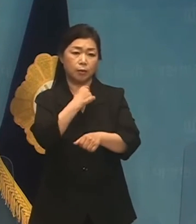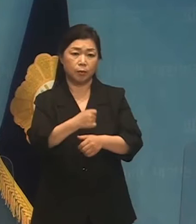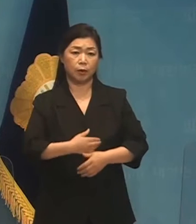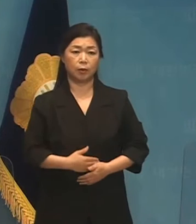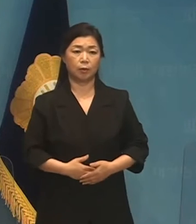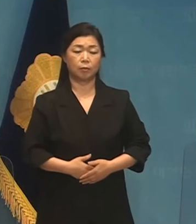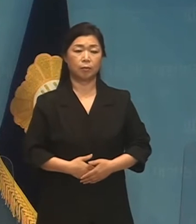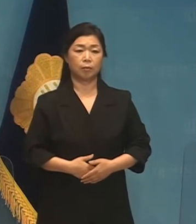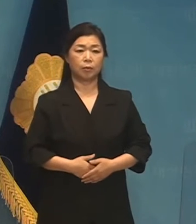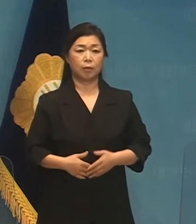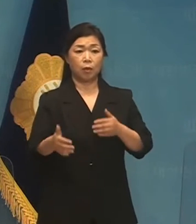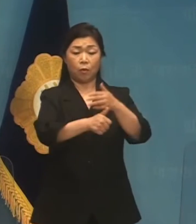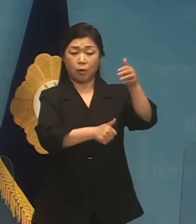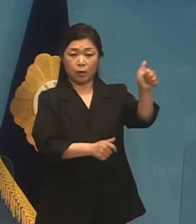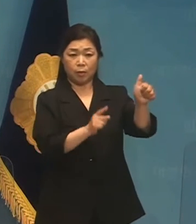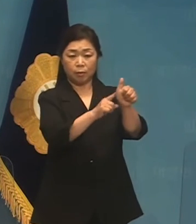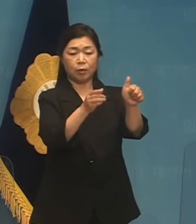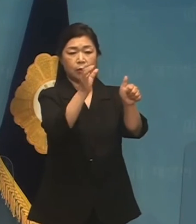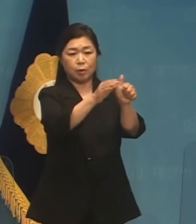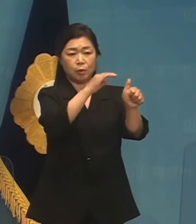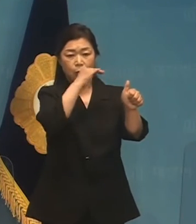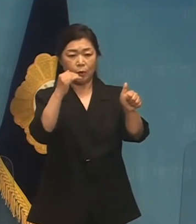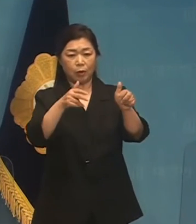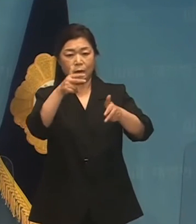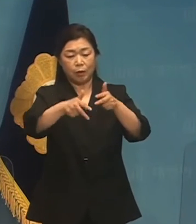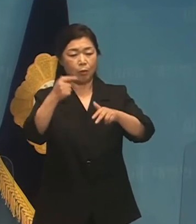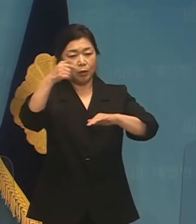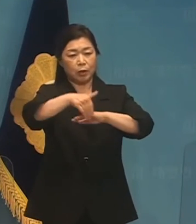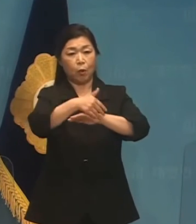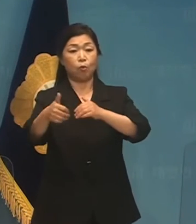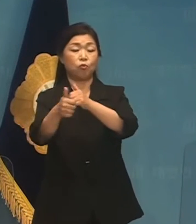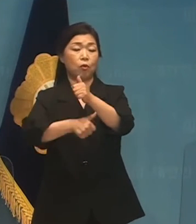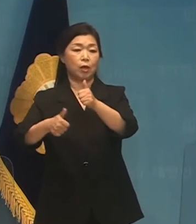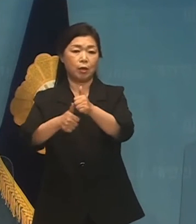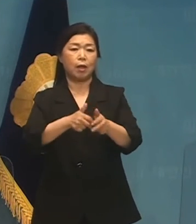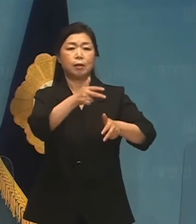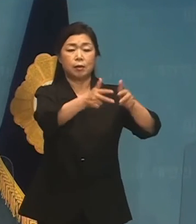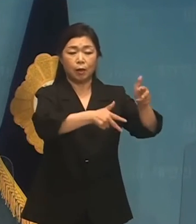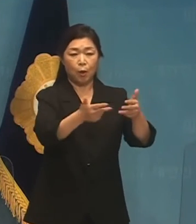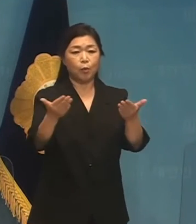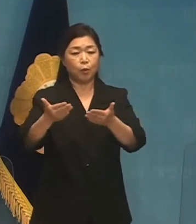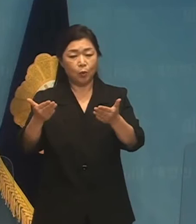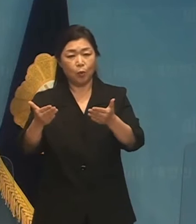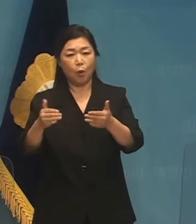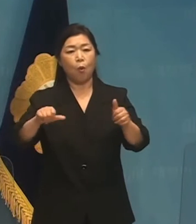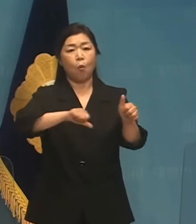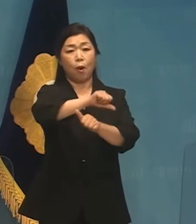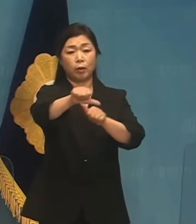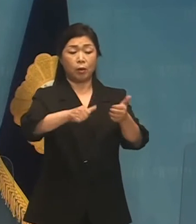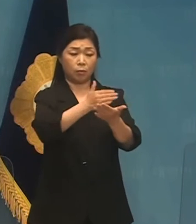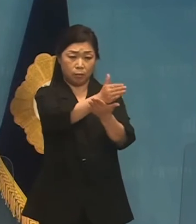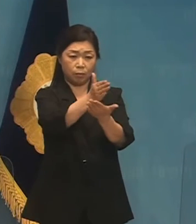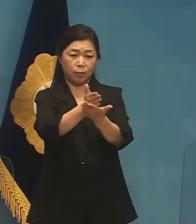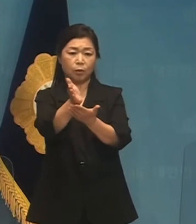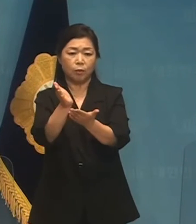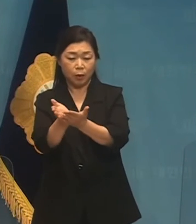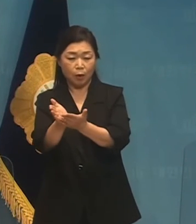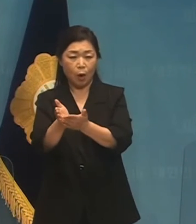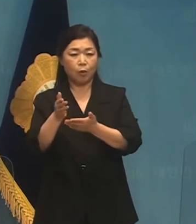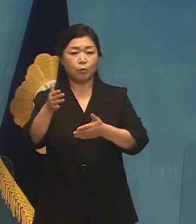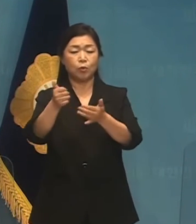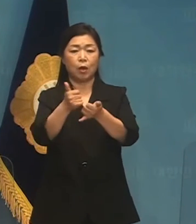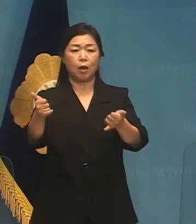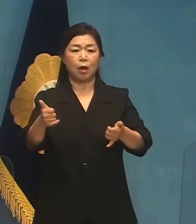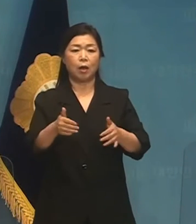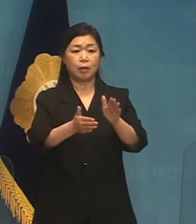전환부총리를 위원장으로 하는 정의로운 전환기획위원회는 산업, 노동, 환경 분야의